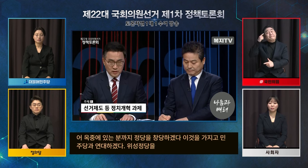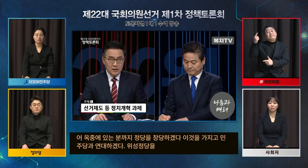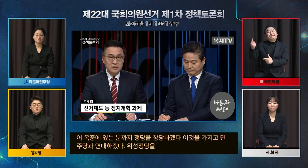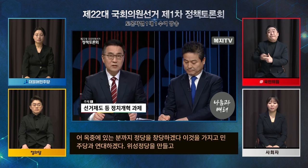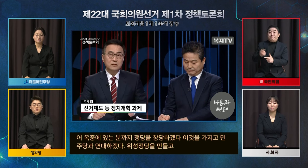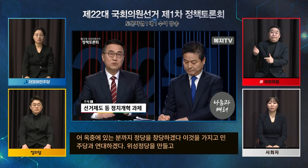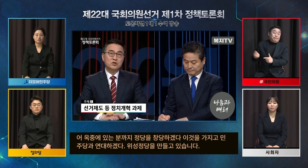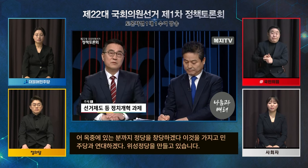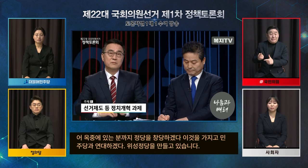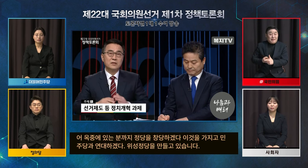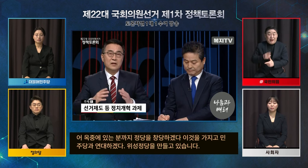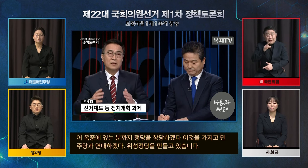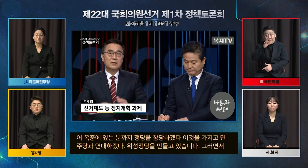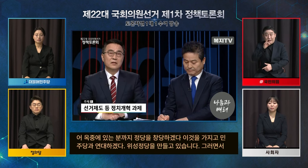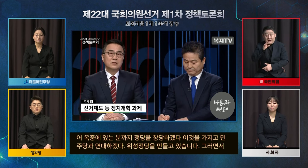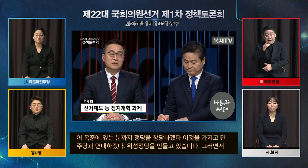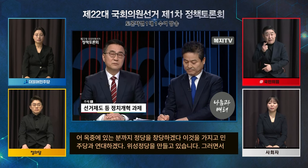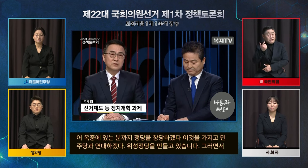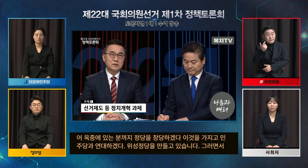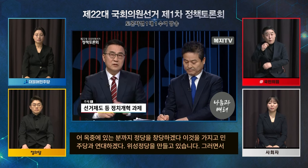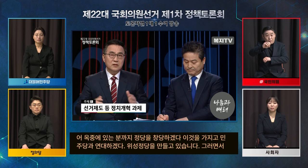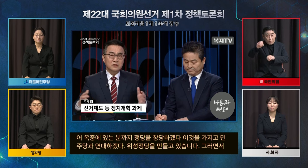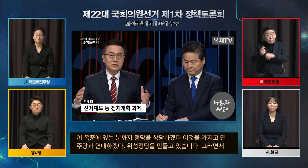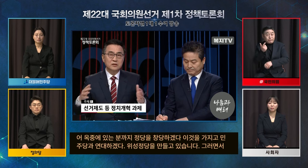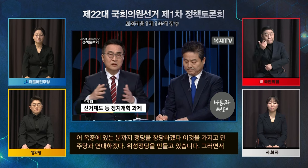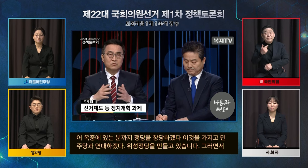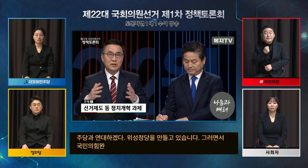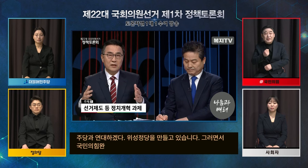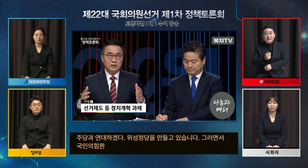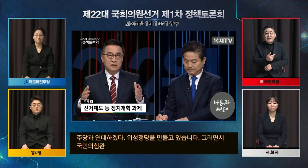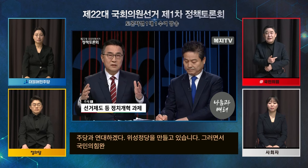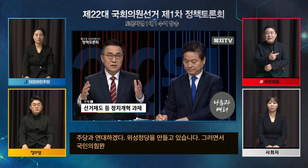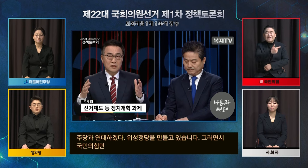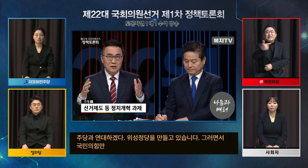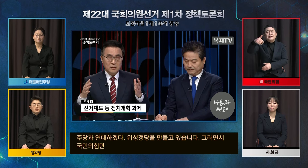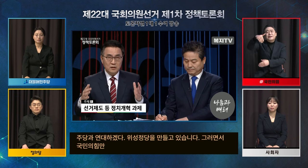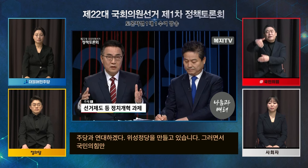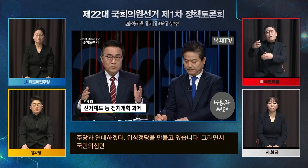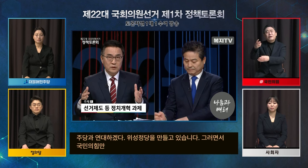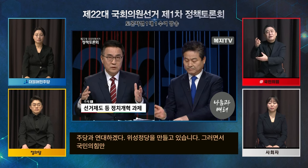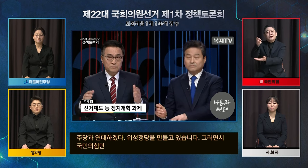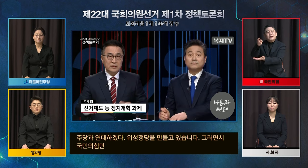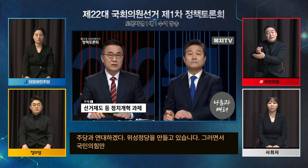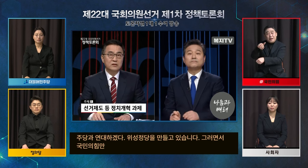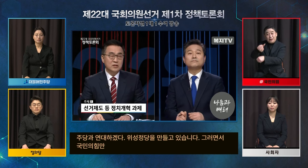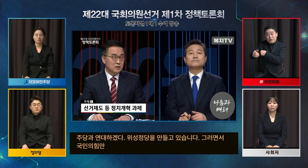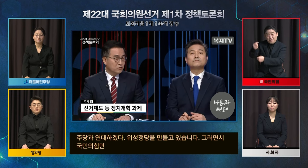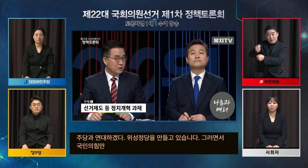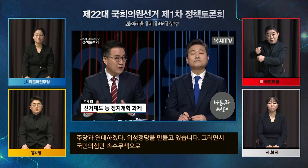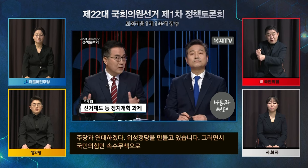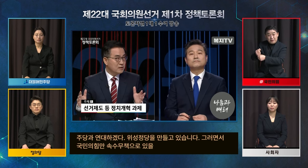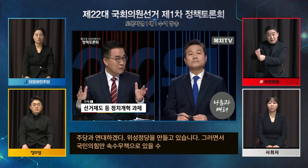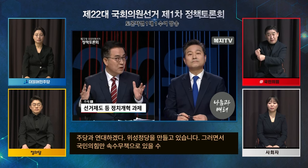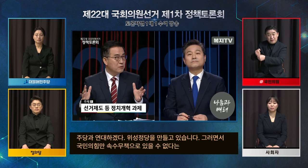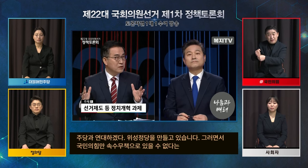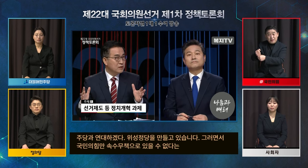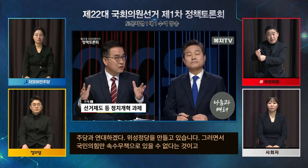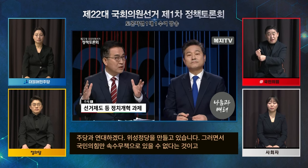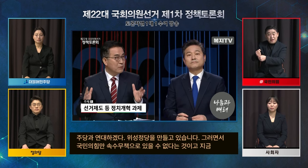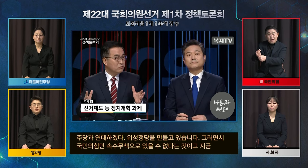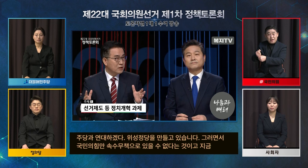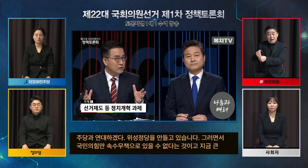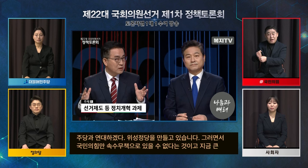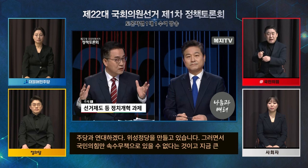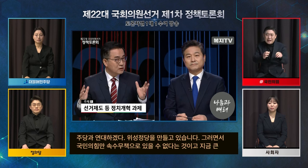것이고요. 저희들은 묻고 싶습니다. 지금 큰 선거구제를 만드는 것이 우선에 300명